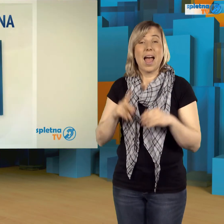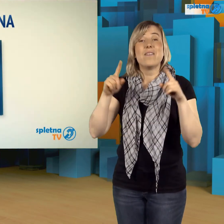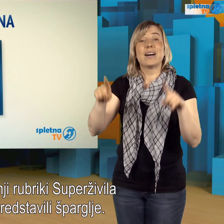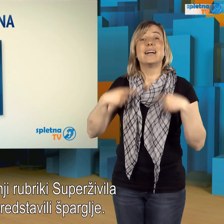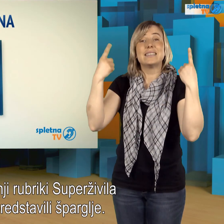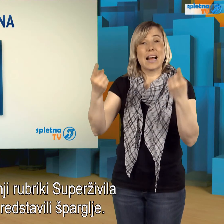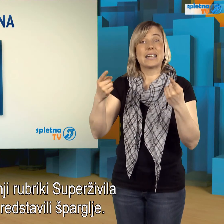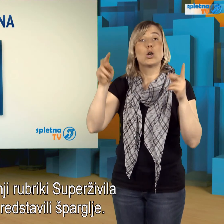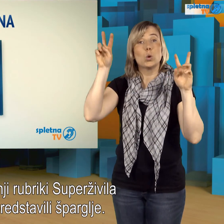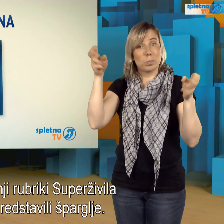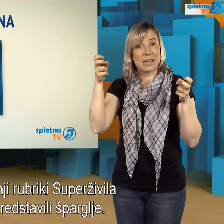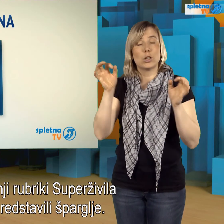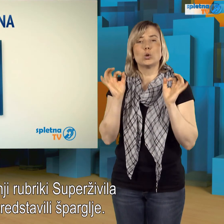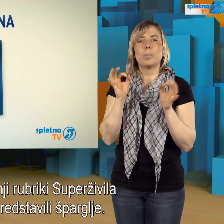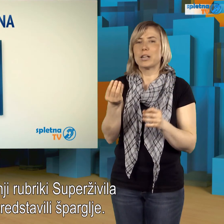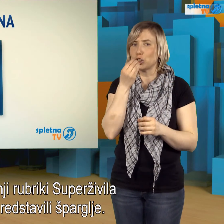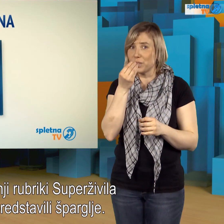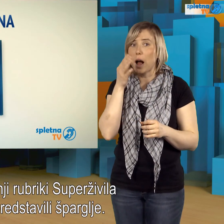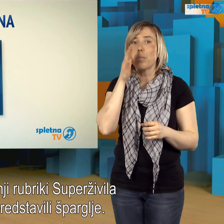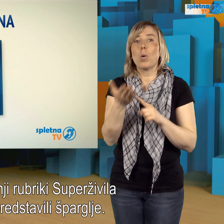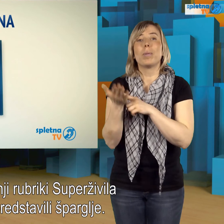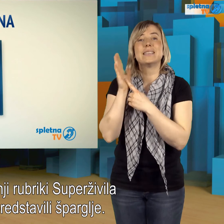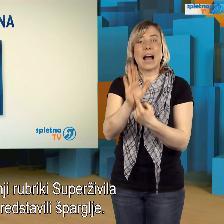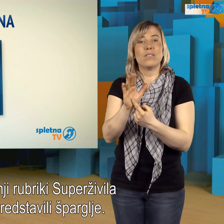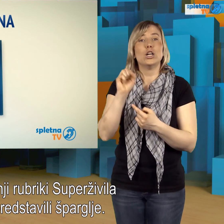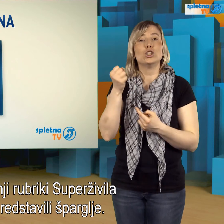V naslednji rubriki Superživila bomo predstavili šparglje.